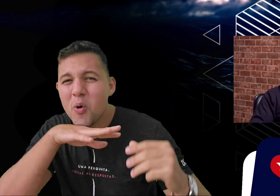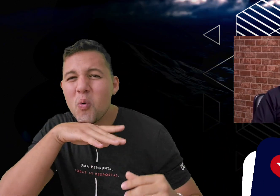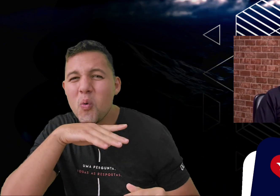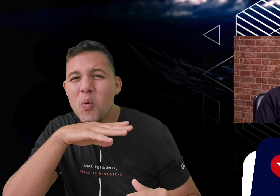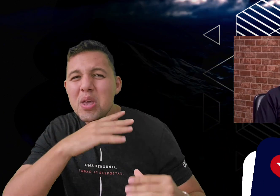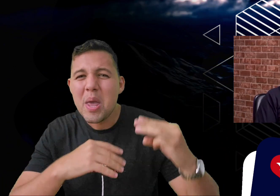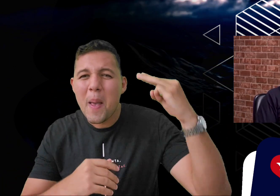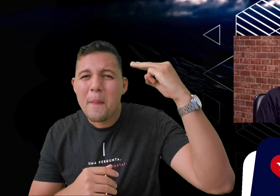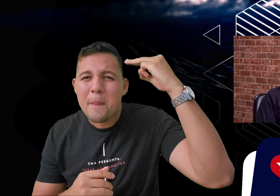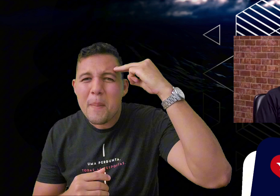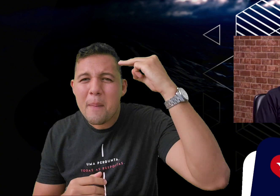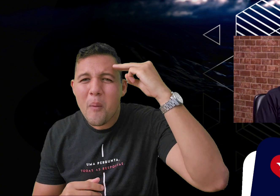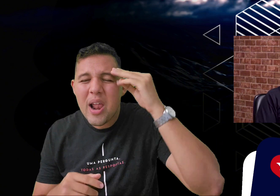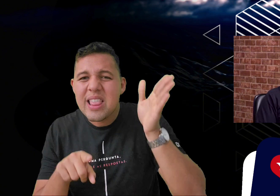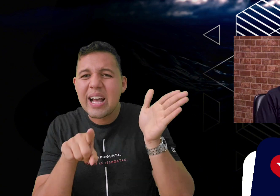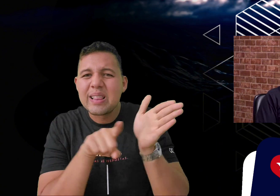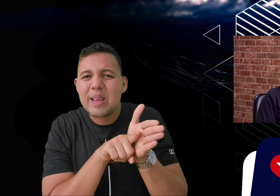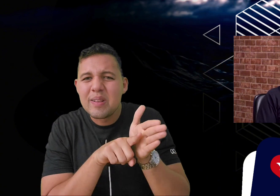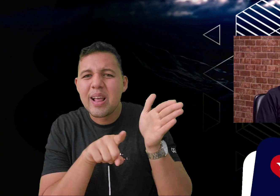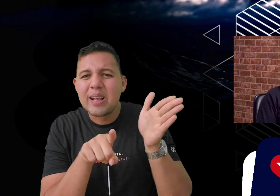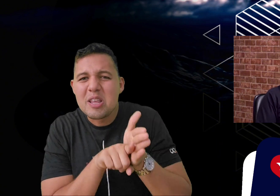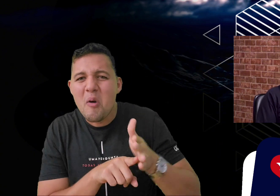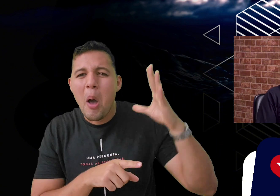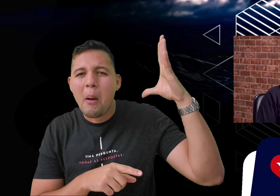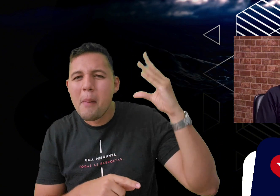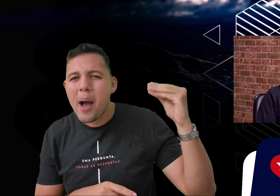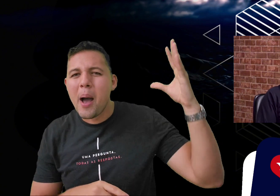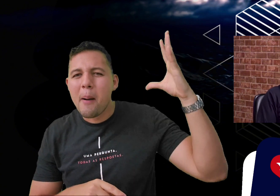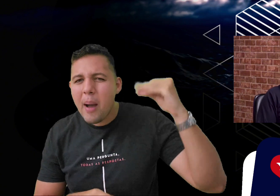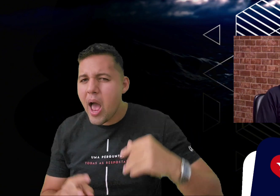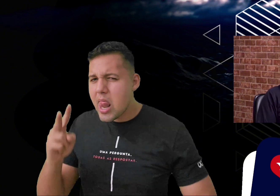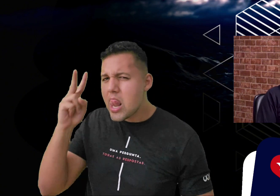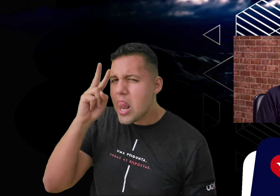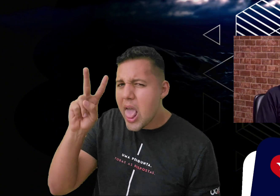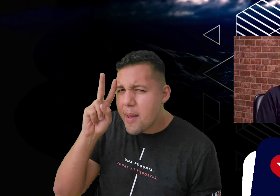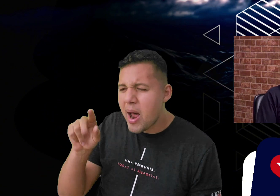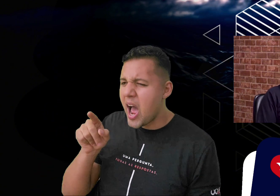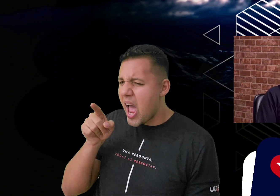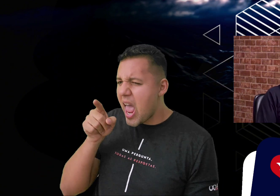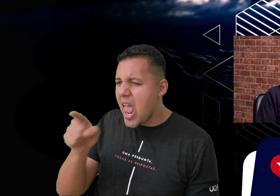e dizendo para você assim, você não pode perdoar não. Fulano,